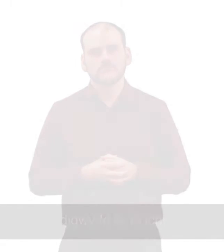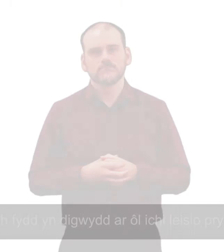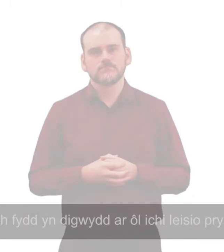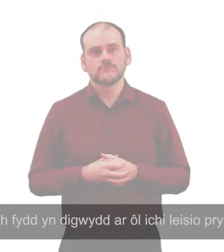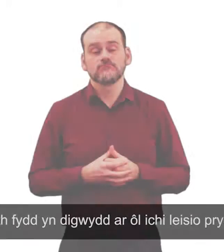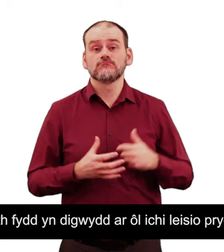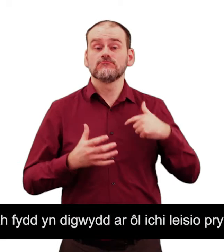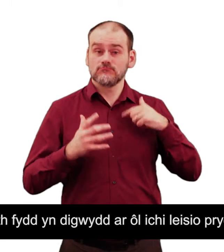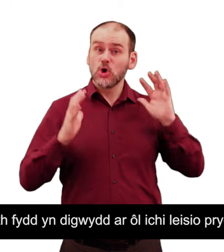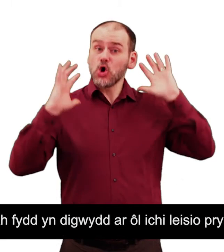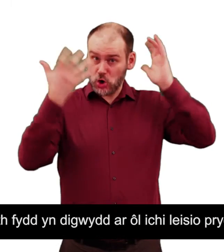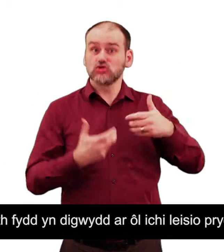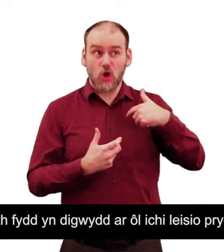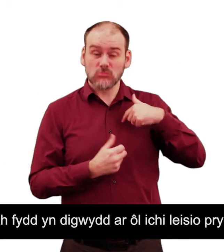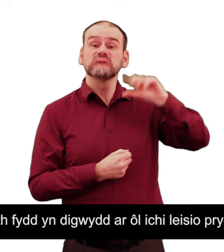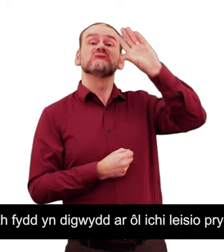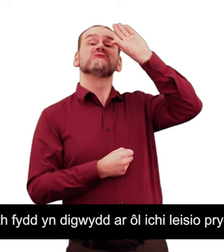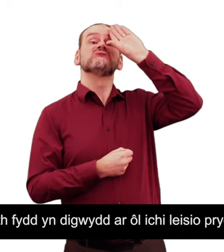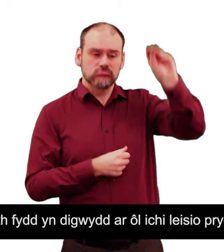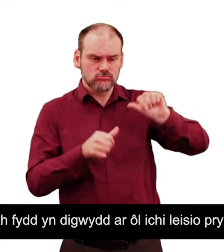Beth fydd yn digwydd ar ôl i chi leisio pryder?